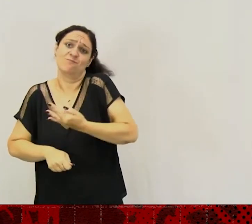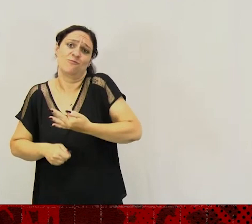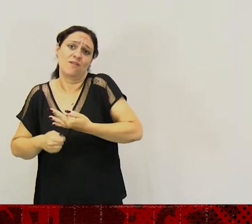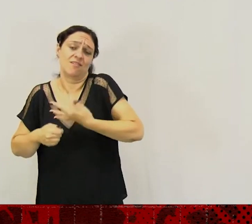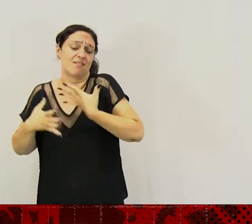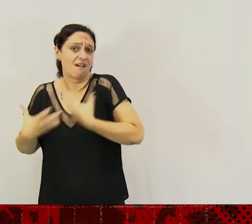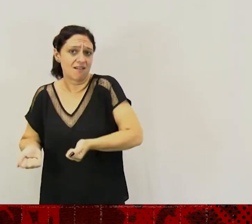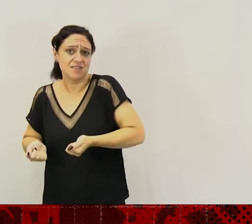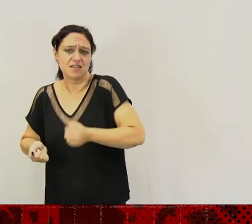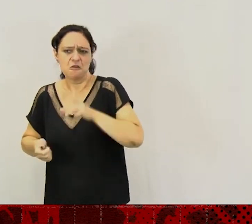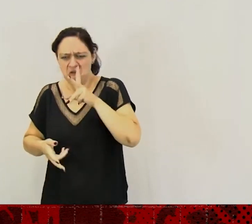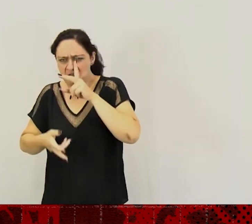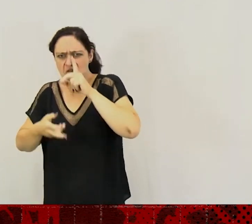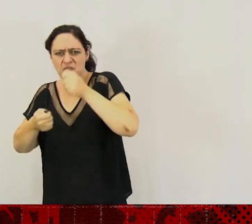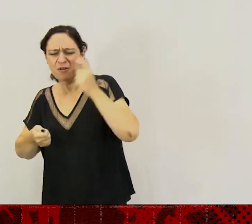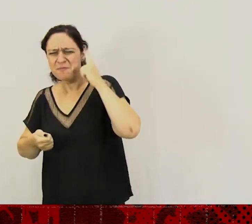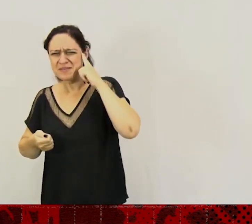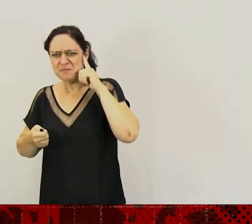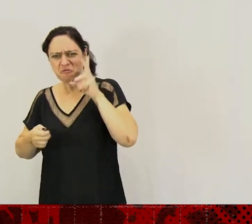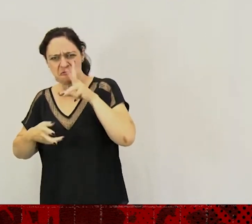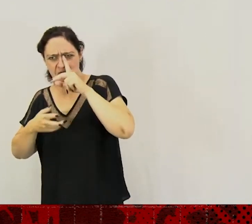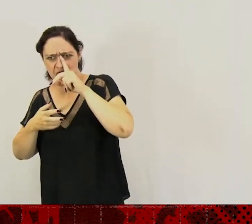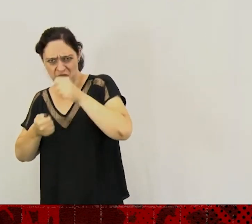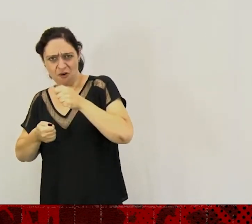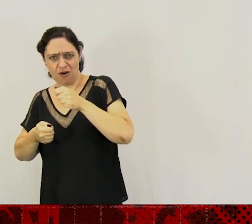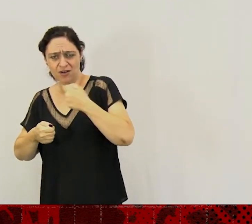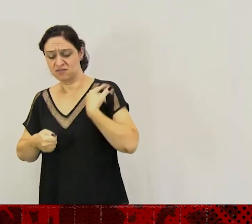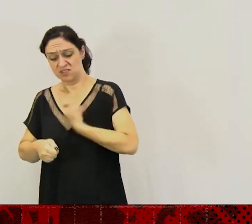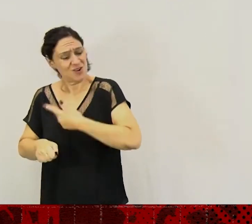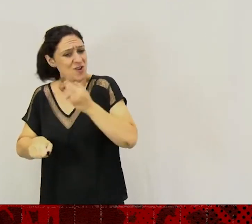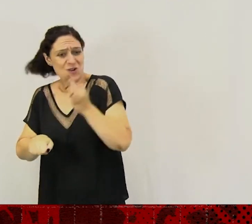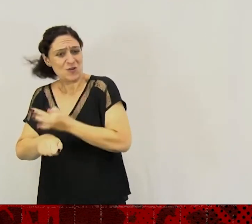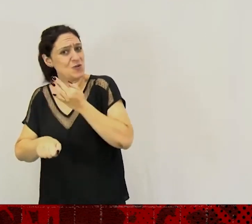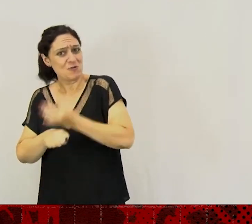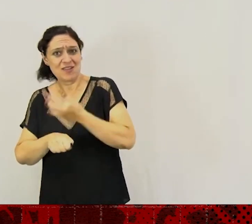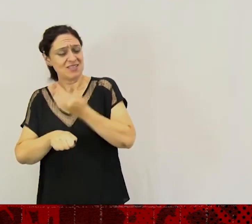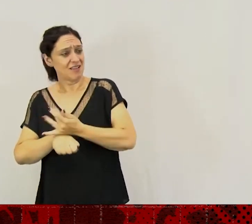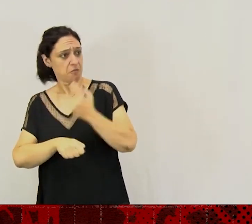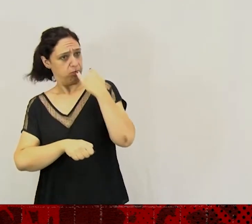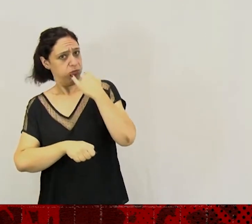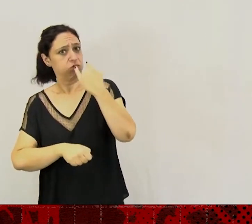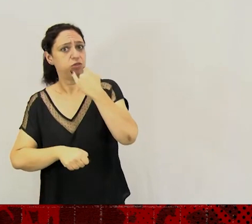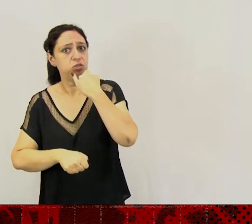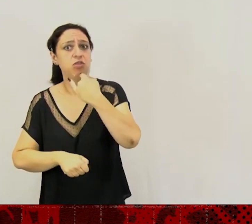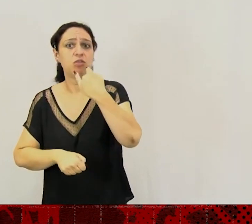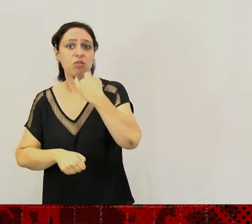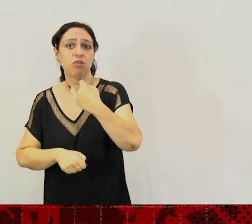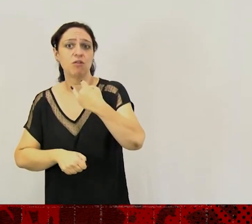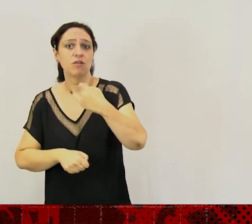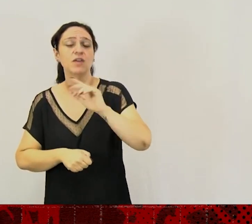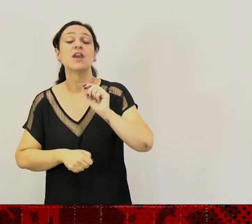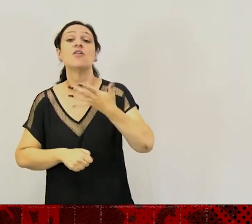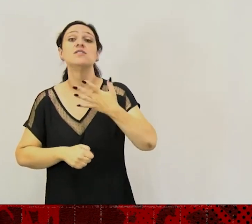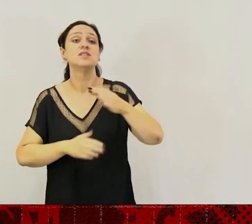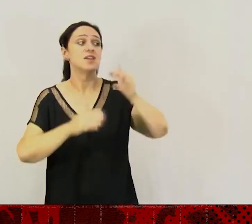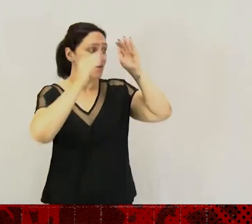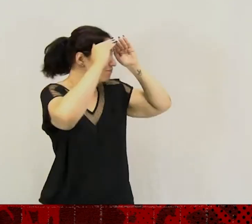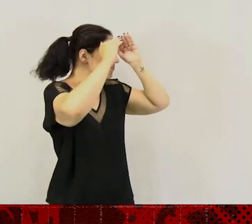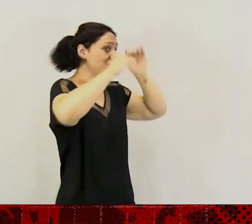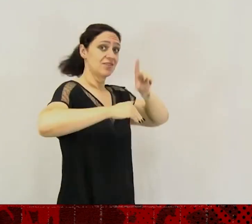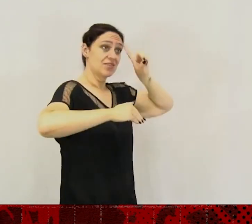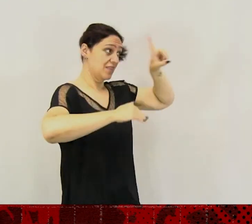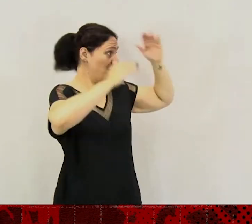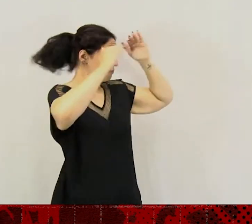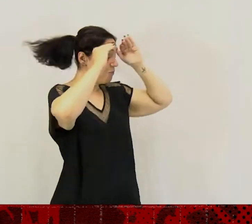eram mais fortes que nós, e nos levavam a fazer coisas que desagradam a Deus e que no fim prejudicavam a